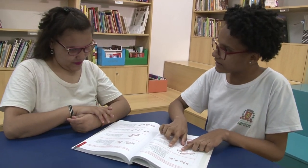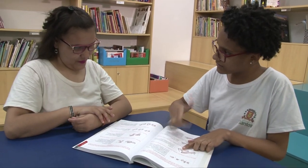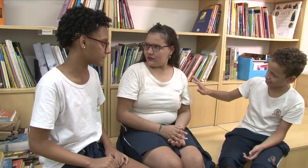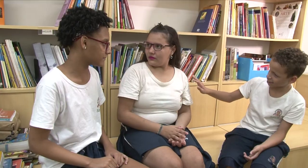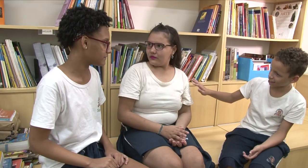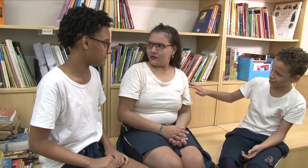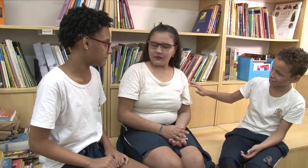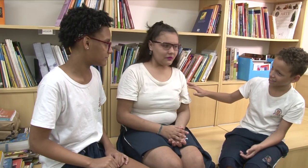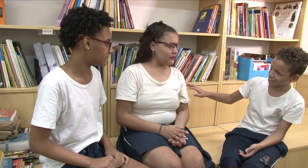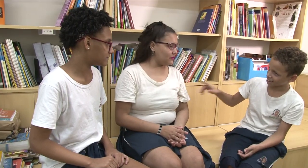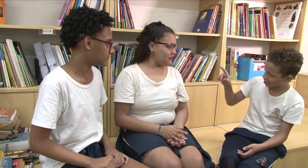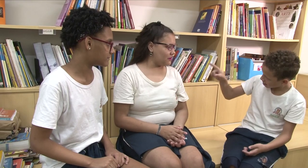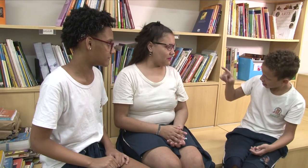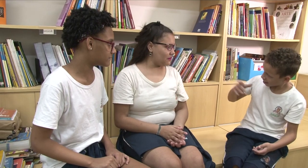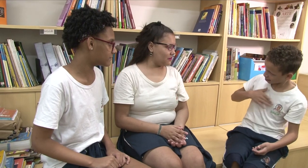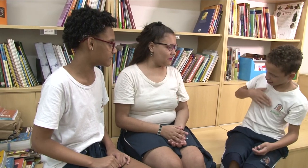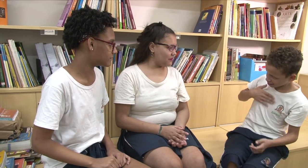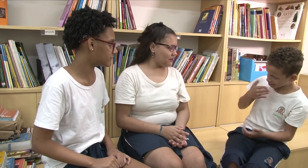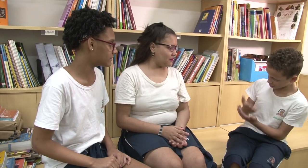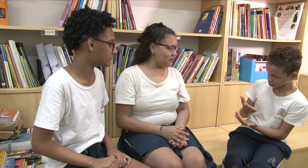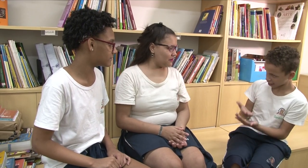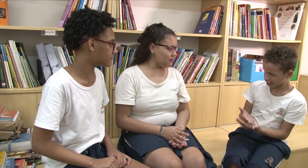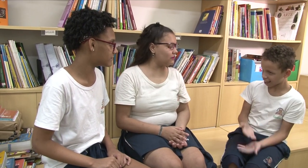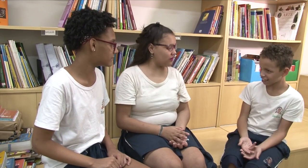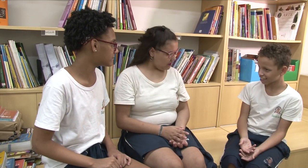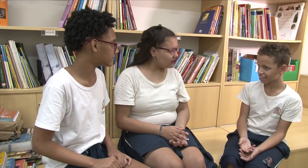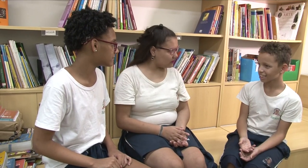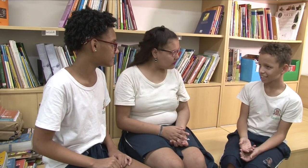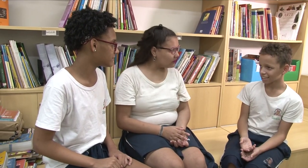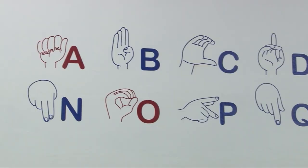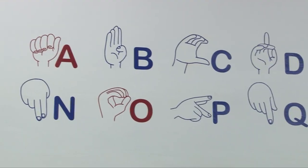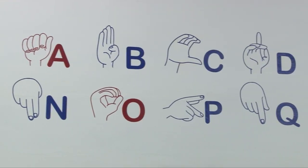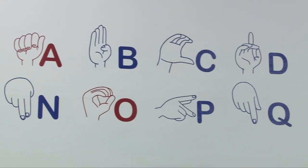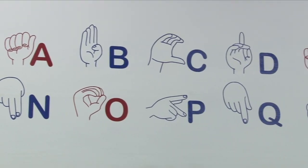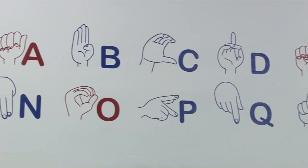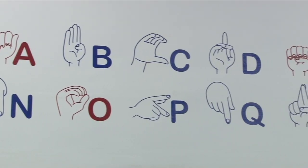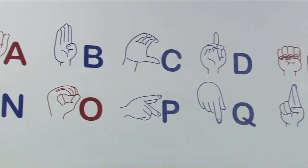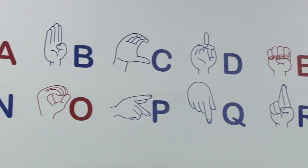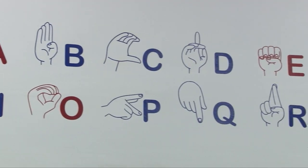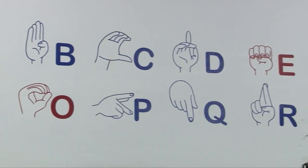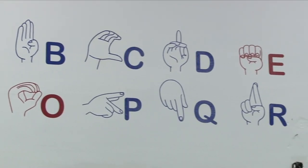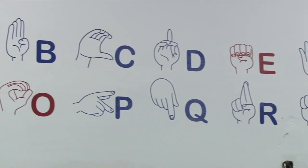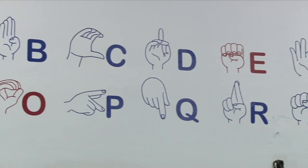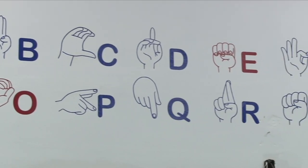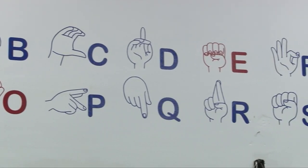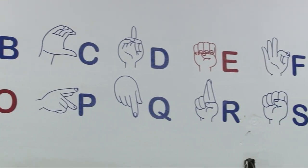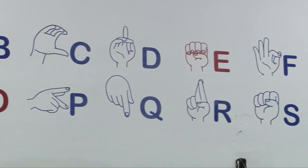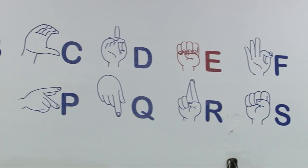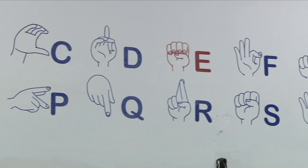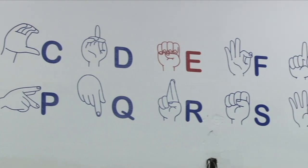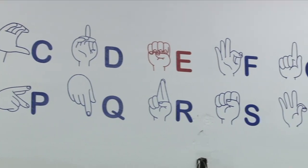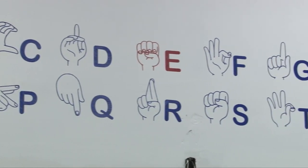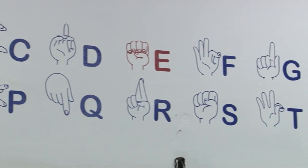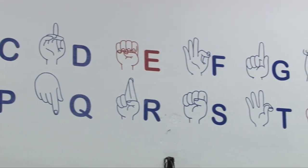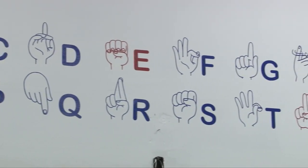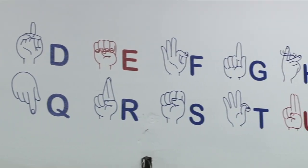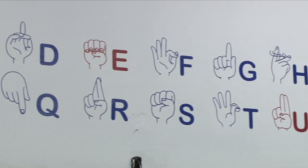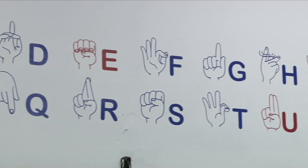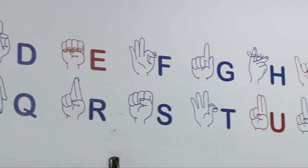e também a língua de sinais. Então, tudo isso, os alunos, a gente tem diariamente esse trabalho. É realmente a primeira língua deles, é a